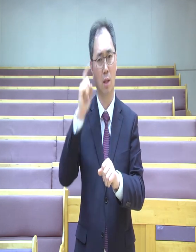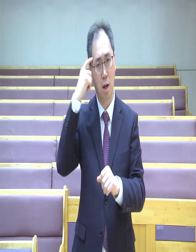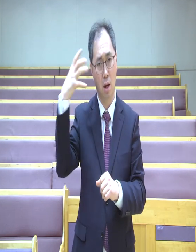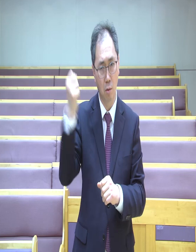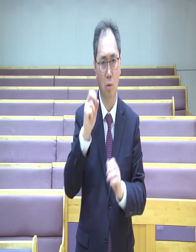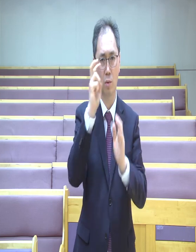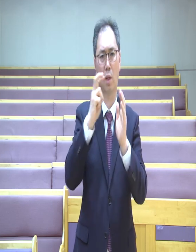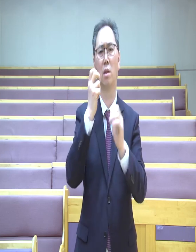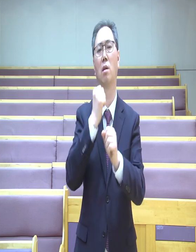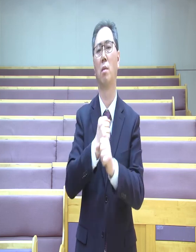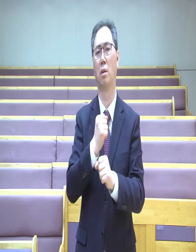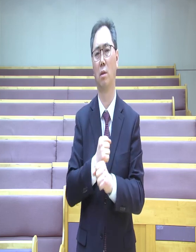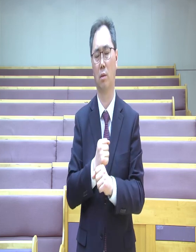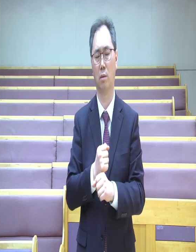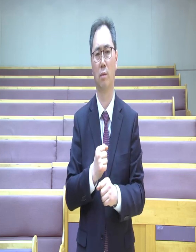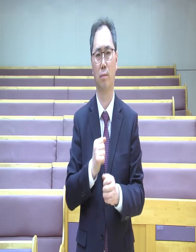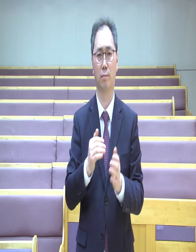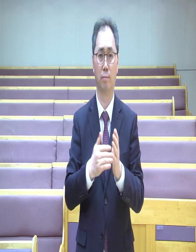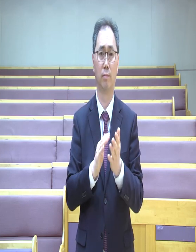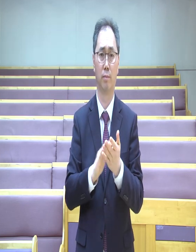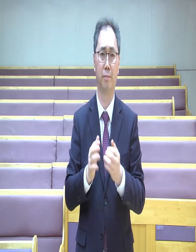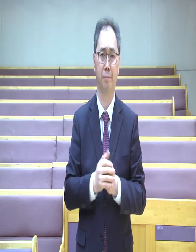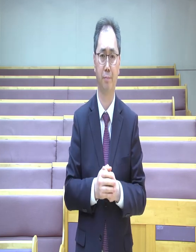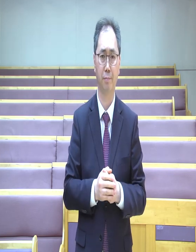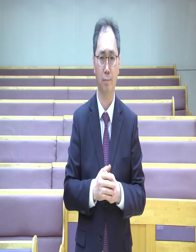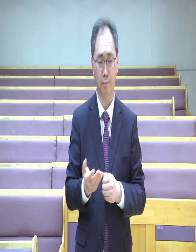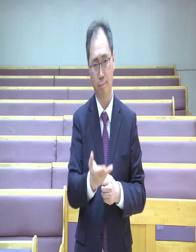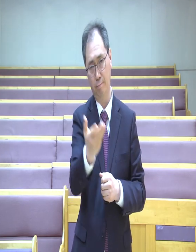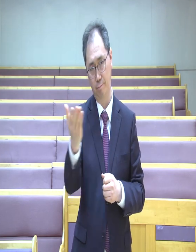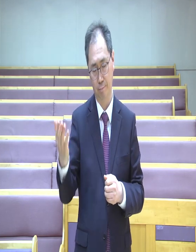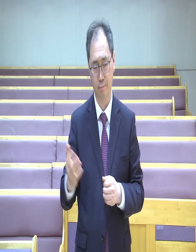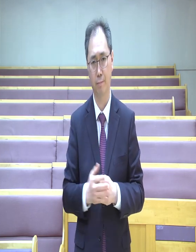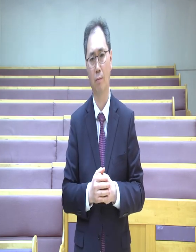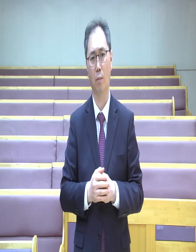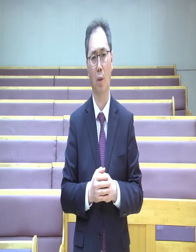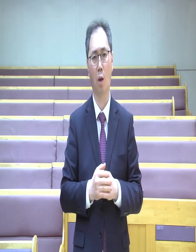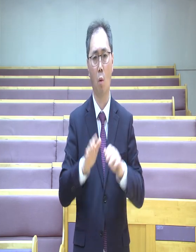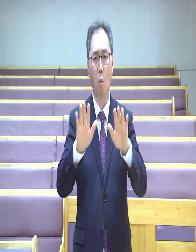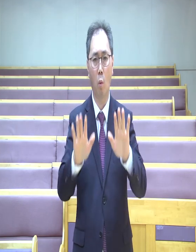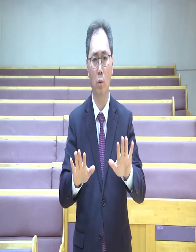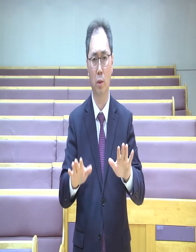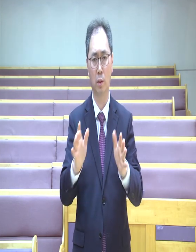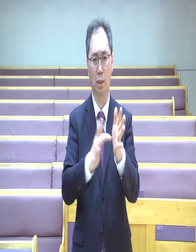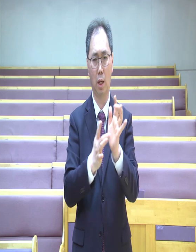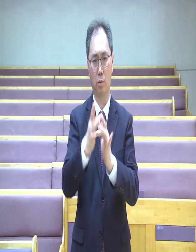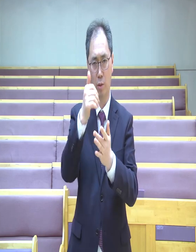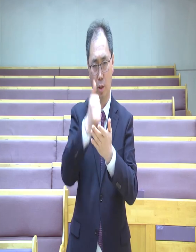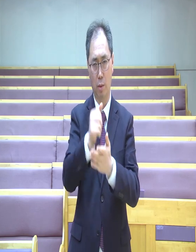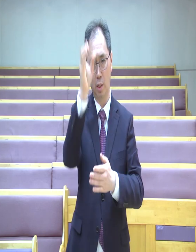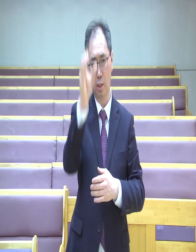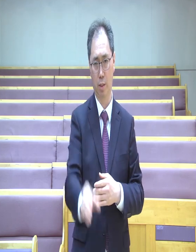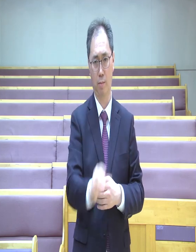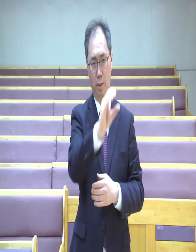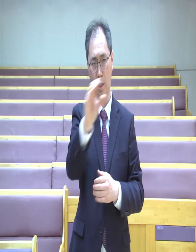사랑하는 성도 여러분, 오늘은 우리 예수님께서 십자가에 달려 죽으신 성금요일입니다.